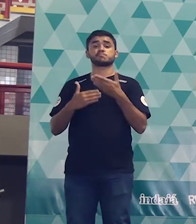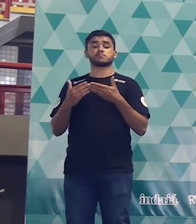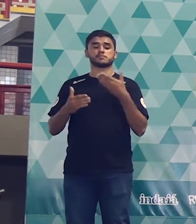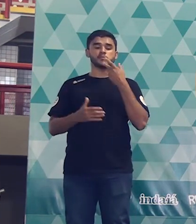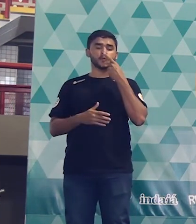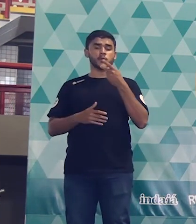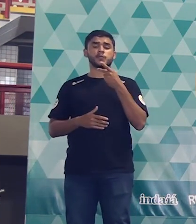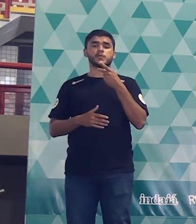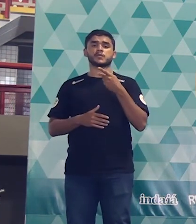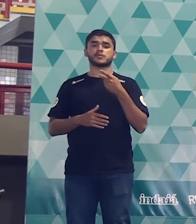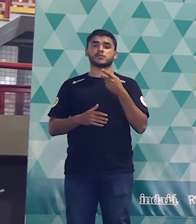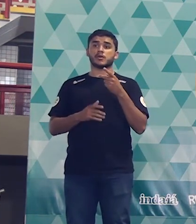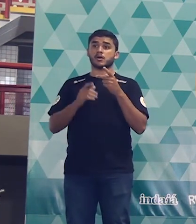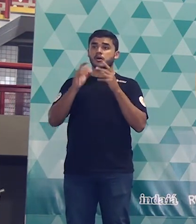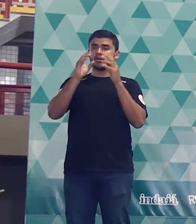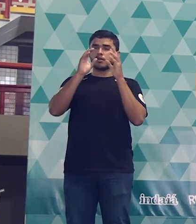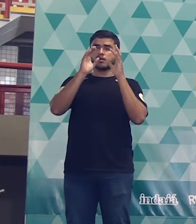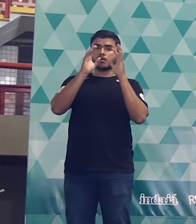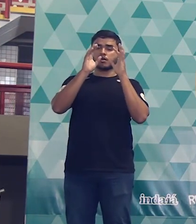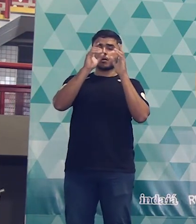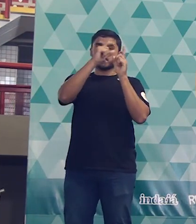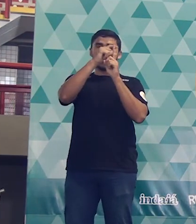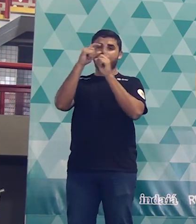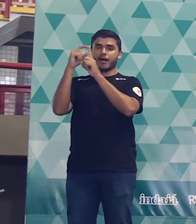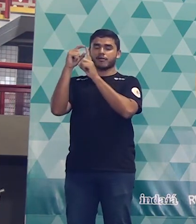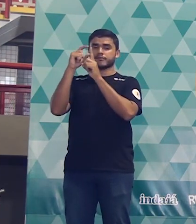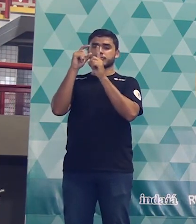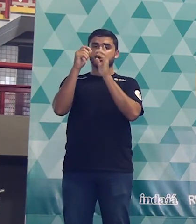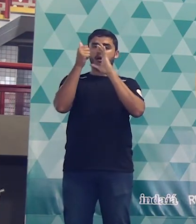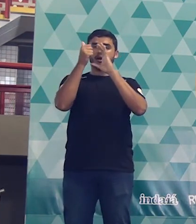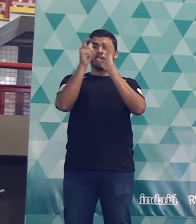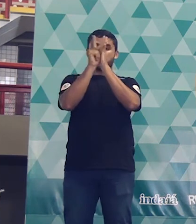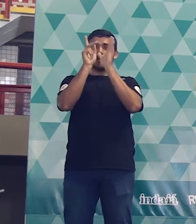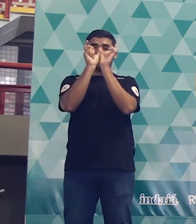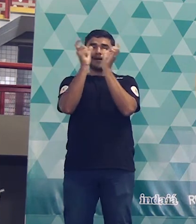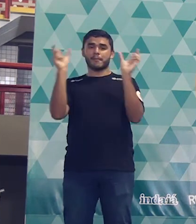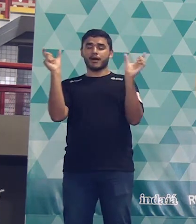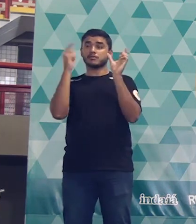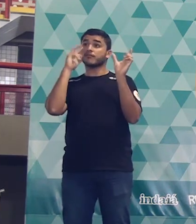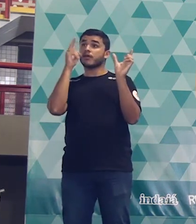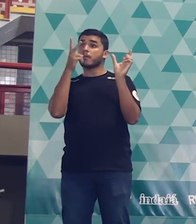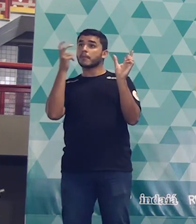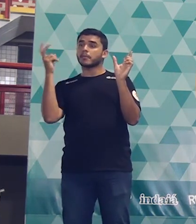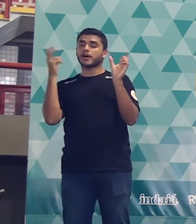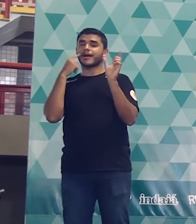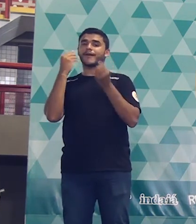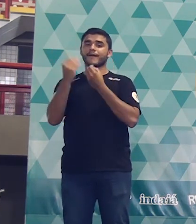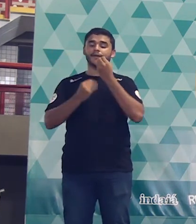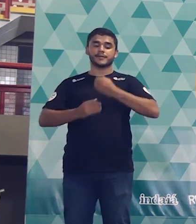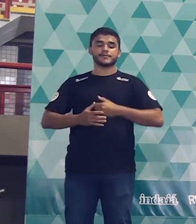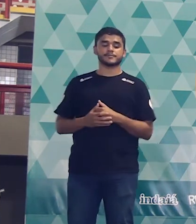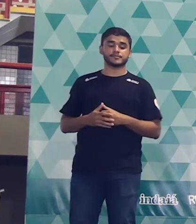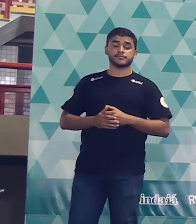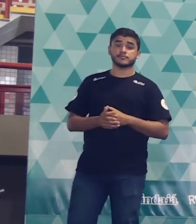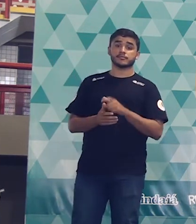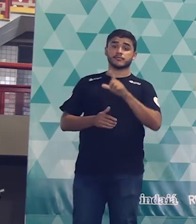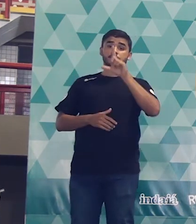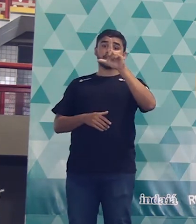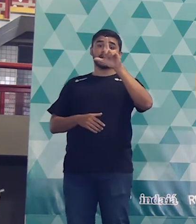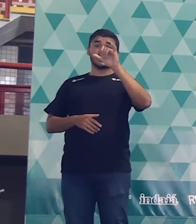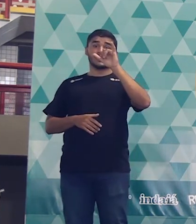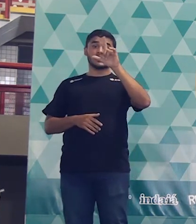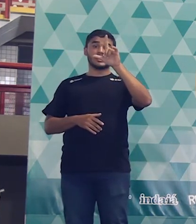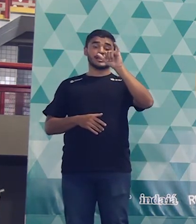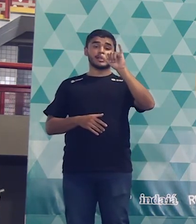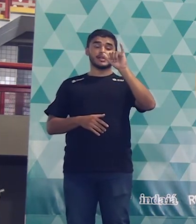sintaxe, a gente vai chegar a todas essas conclusões. Agora você observa uma coisa. Quando a Lili se casa,